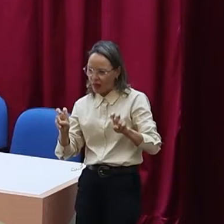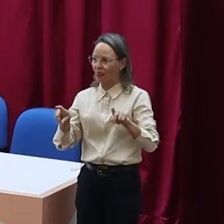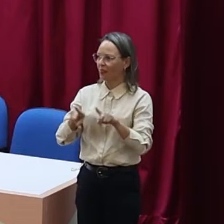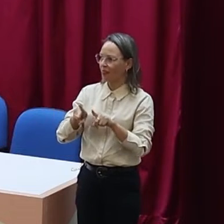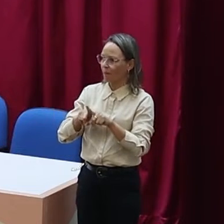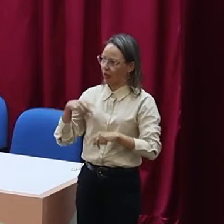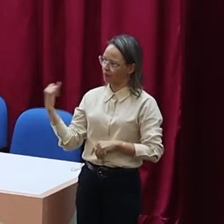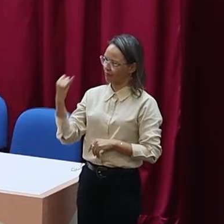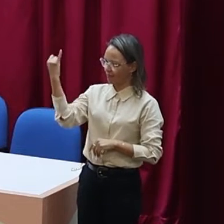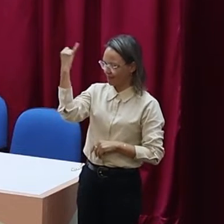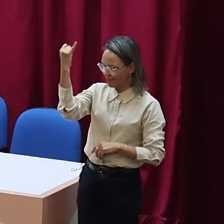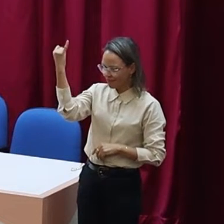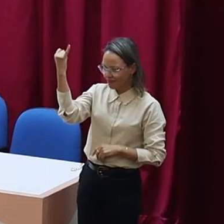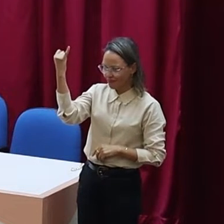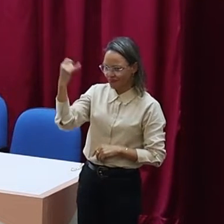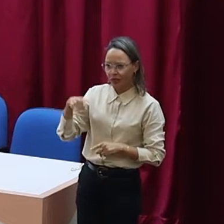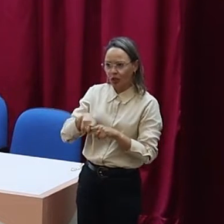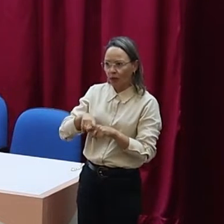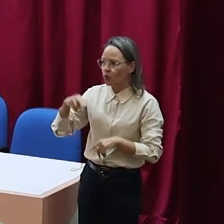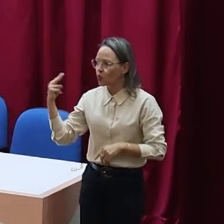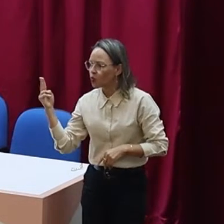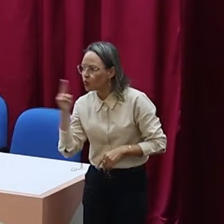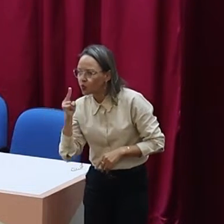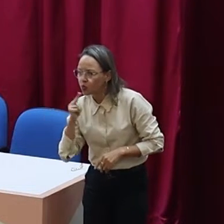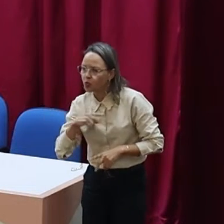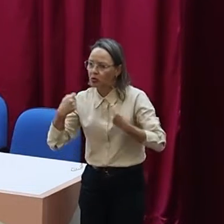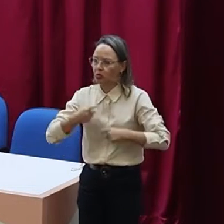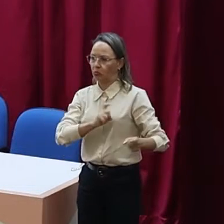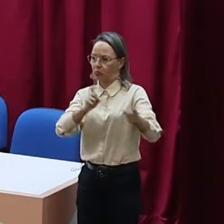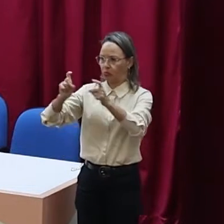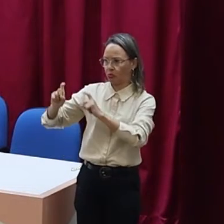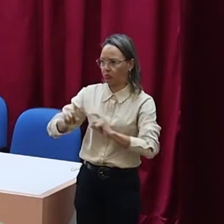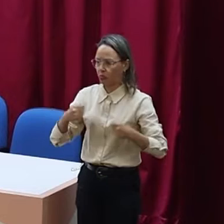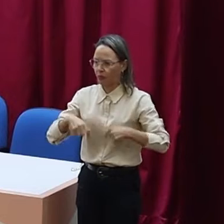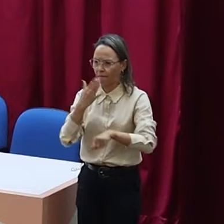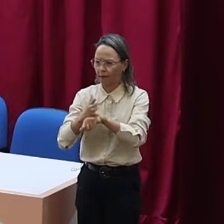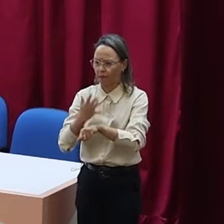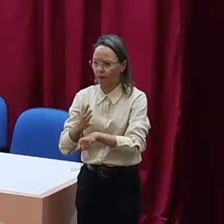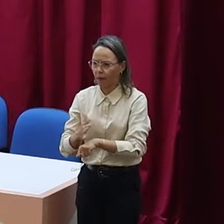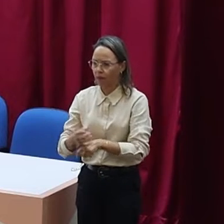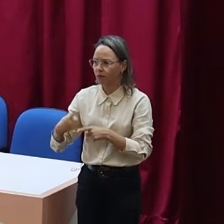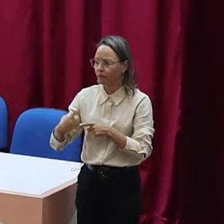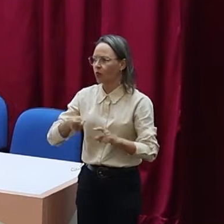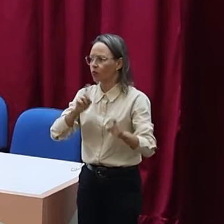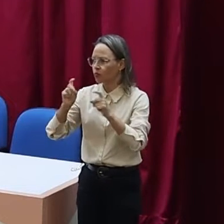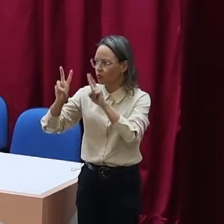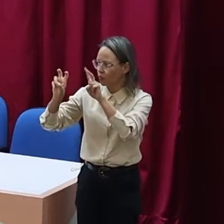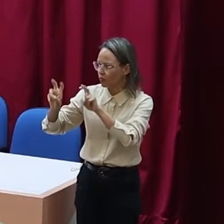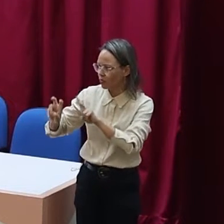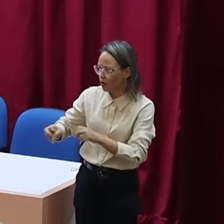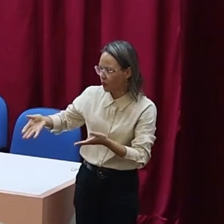extremamente relevante e urgente que a gente discuta e que bote em prática, né, as questões que vão ser discutidas